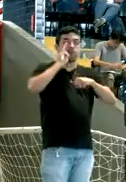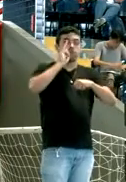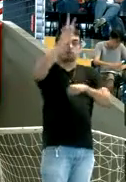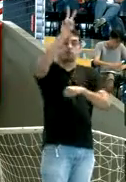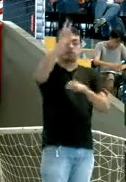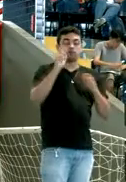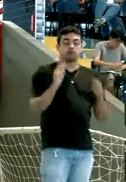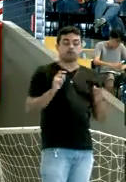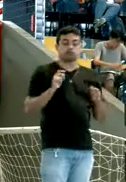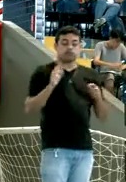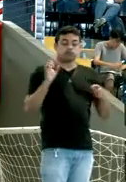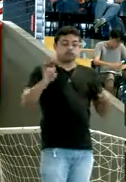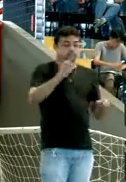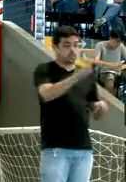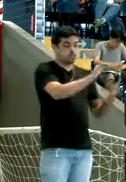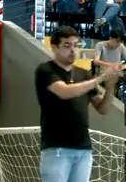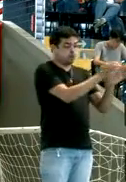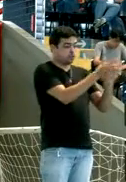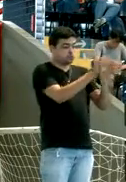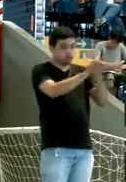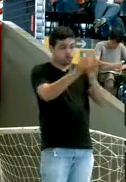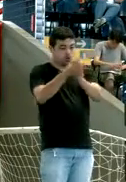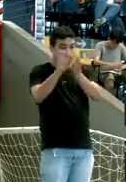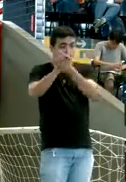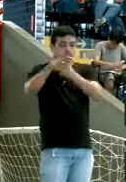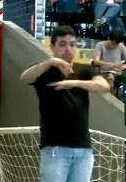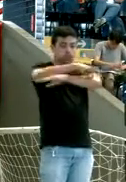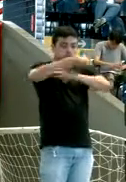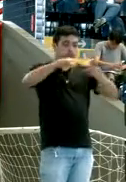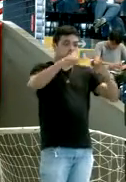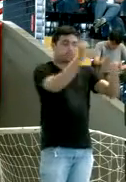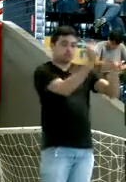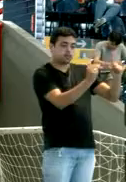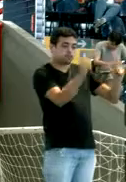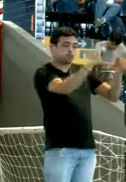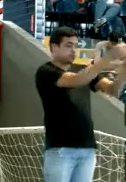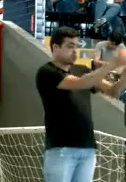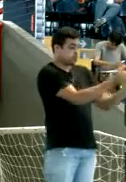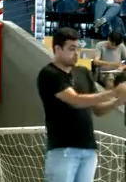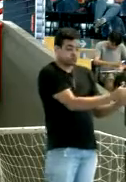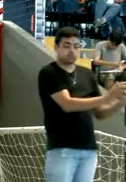forma, cada um na sua área, na arquitetura, na pintura, na escultura.